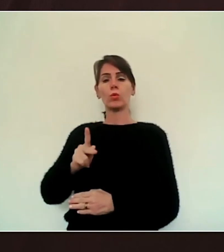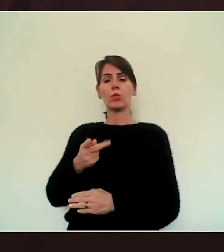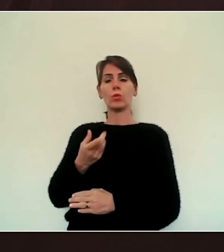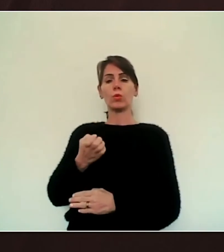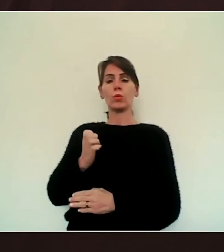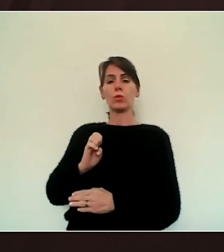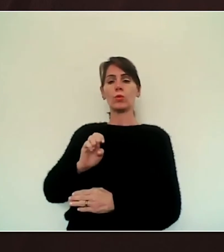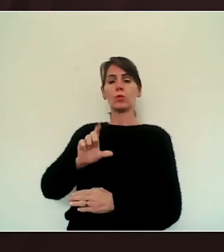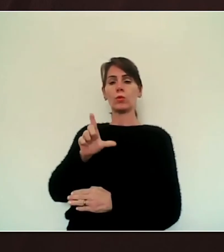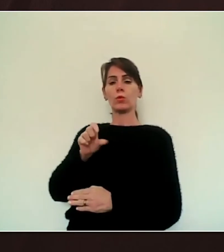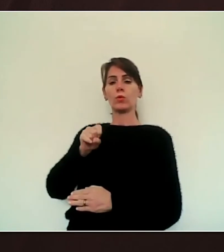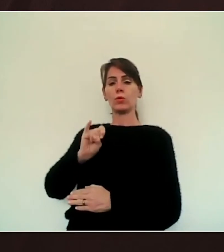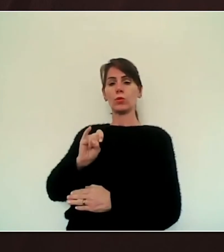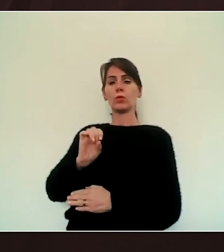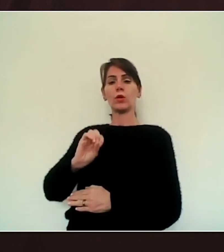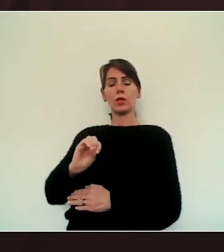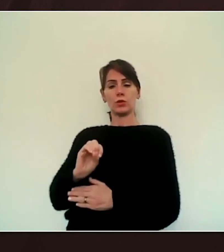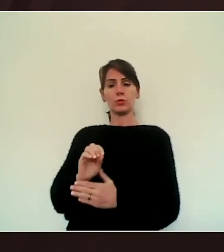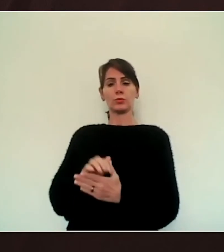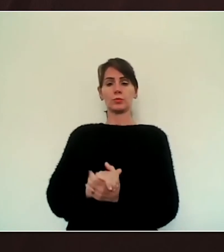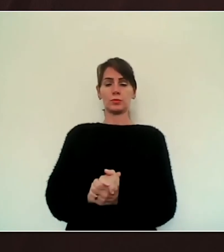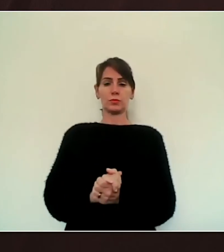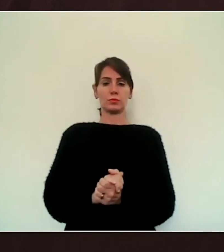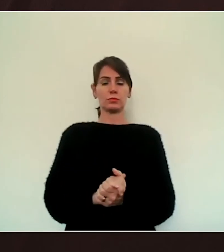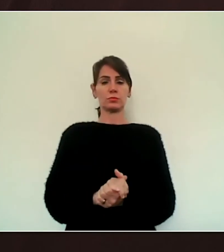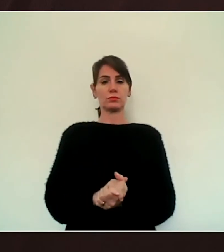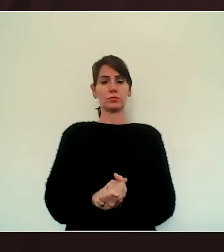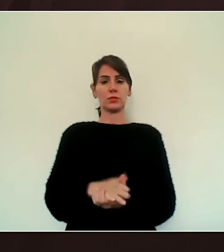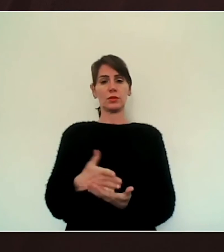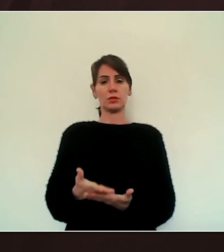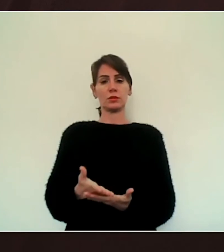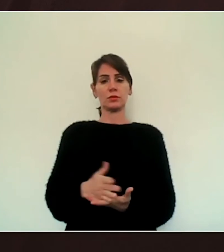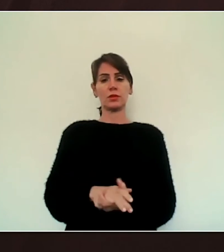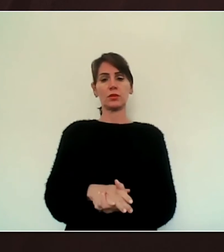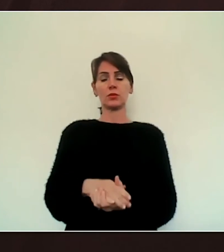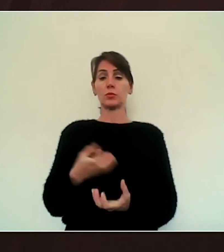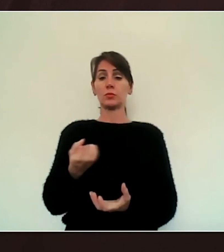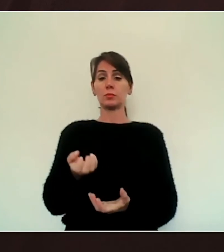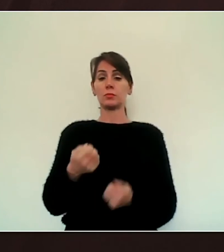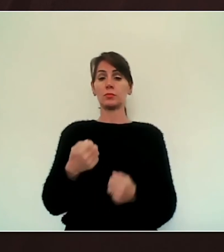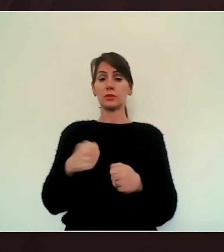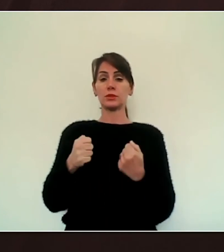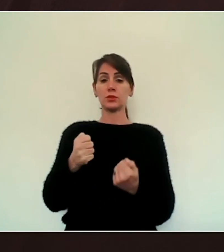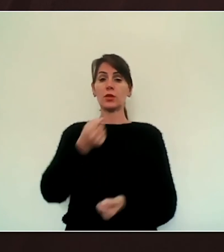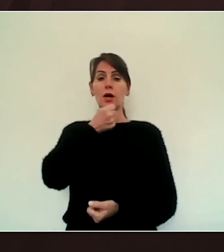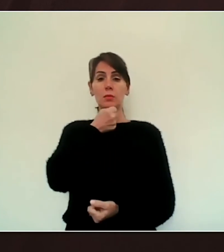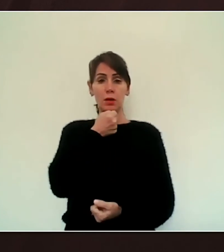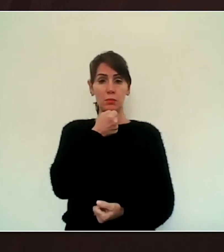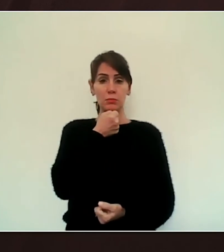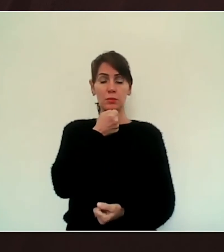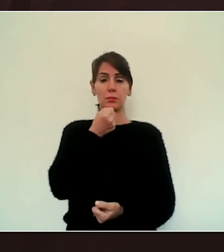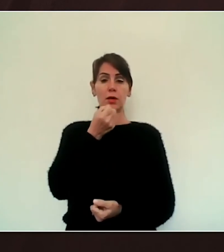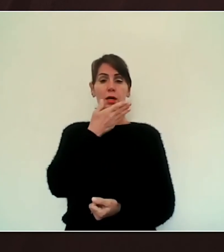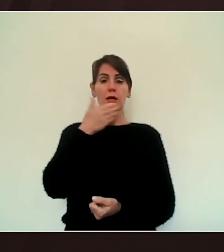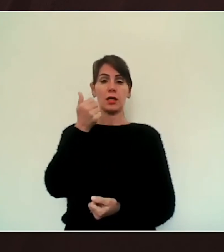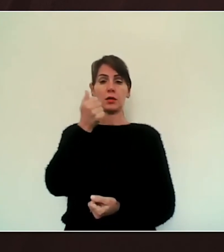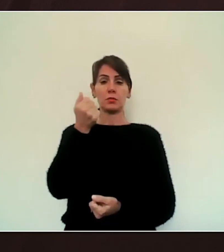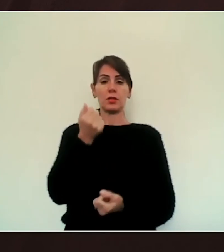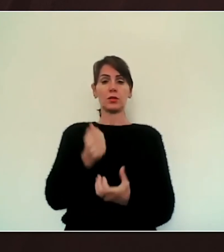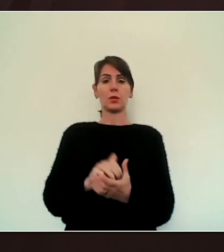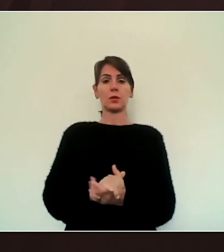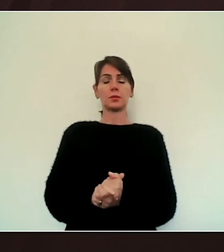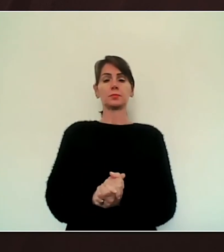Hélio, eu esqueci de pedir para vocês microfone, porque aquele microfone não transmite. Então vou passar meu microfone